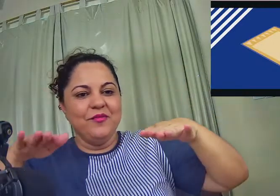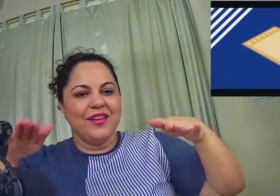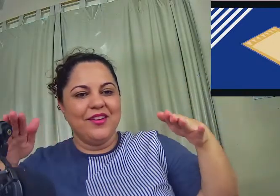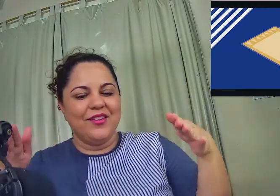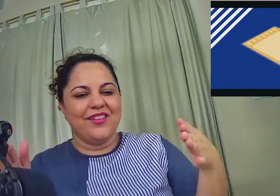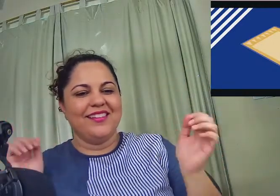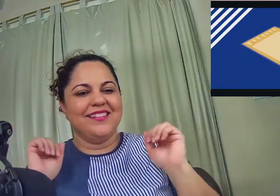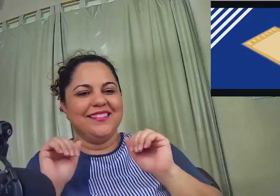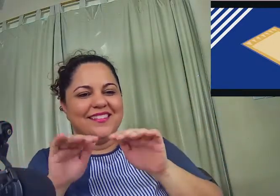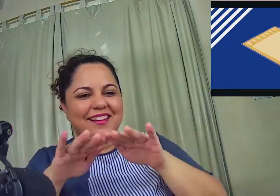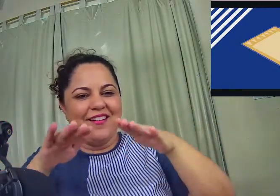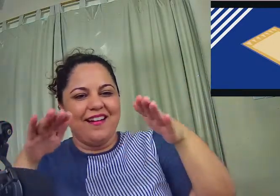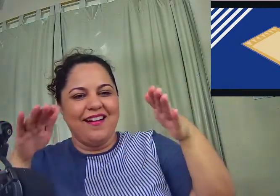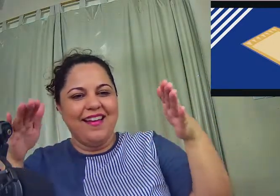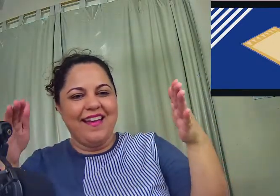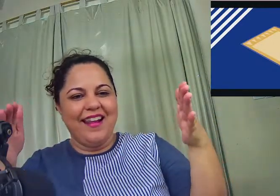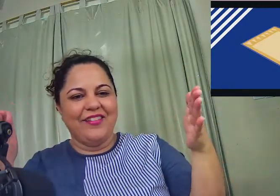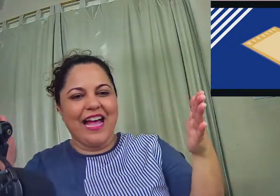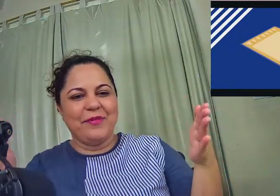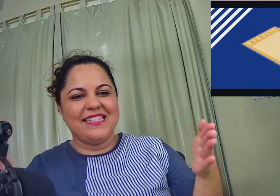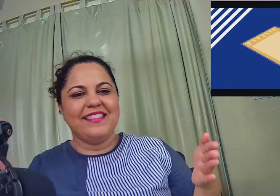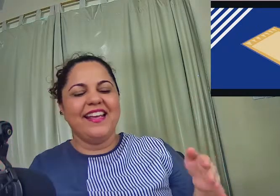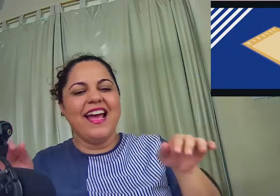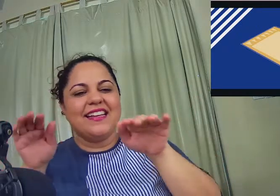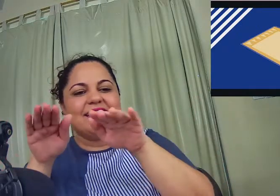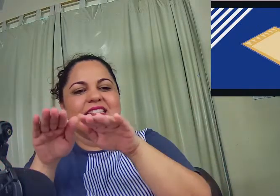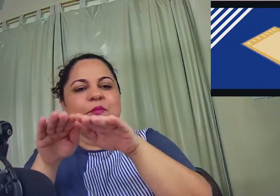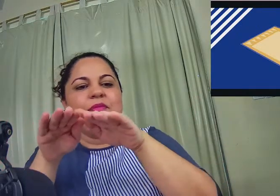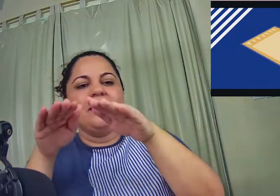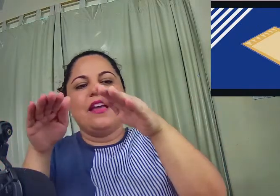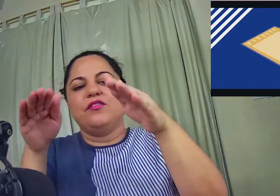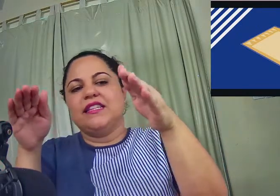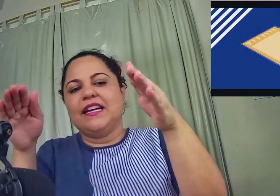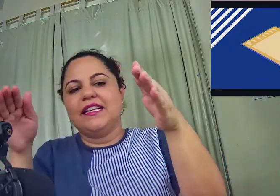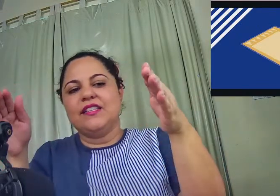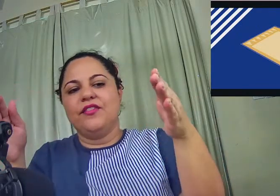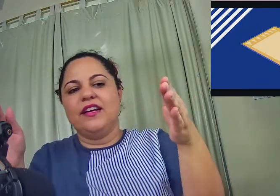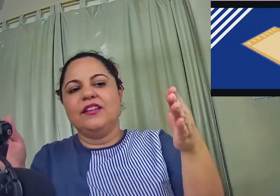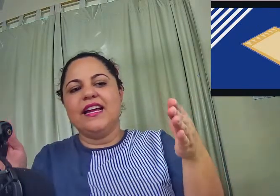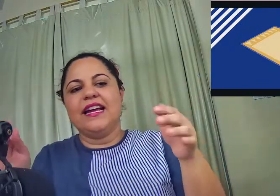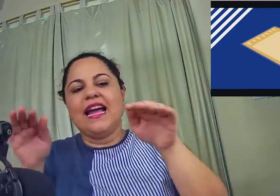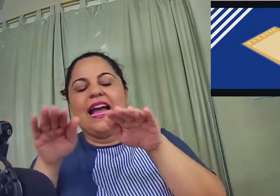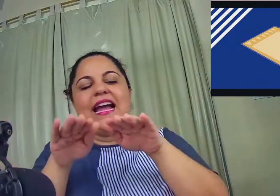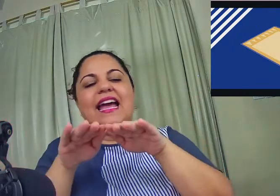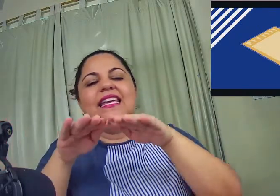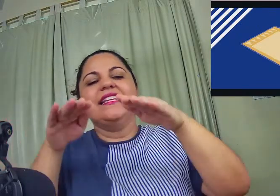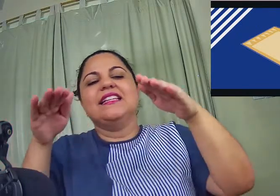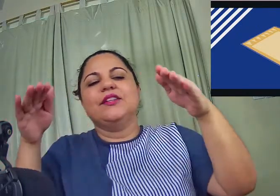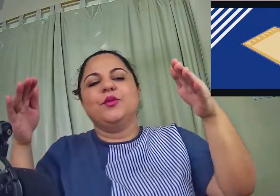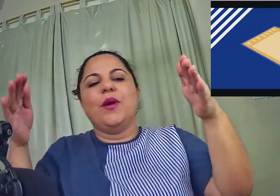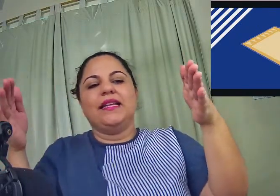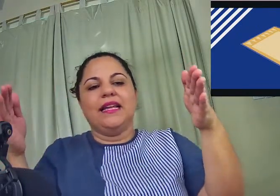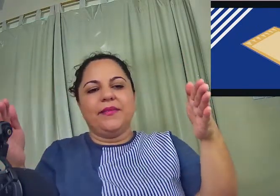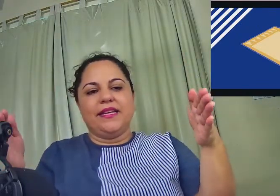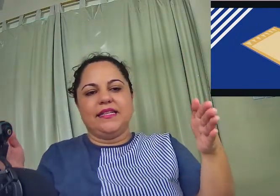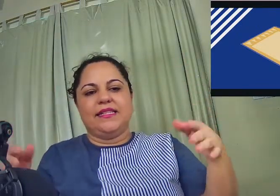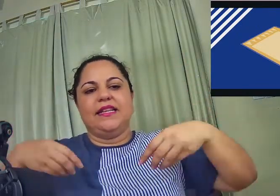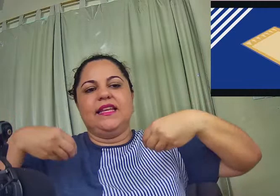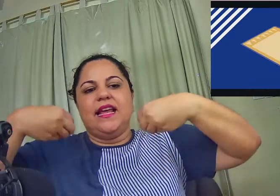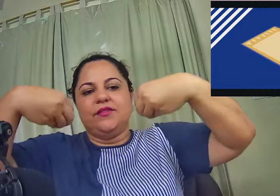cobrir, ó. Ó. Ela não cai das laterais? Aí você tá classificando a caída da toalha da mesa nas laterais,